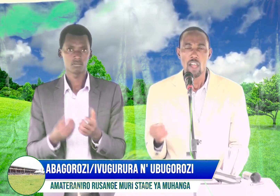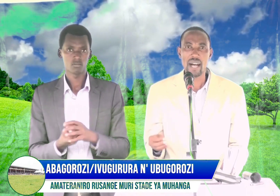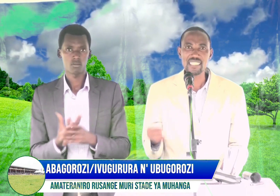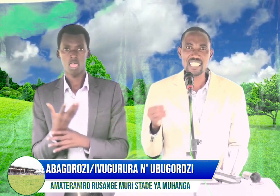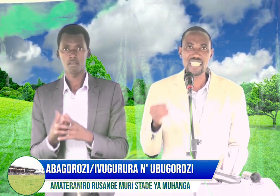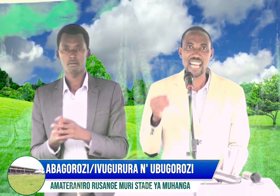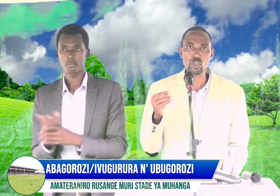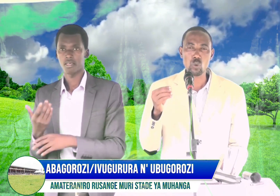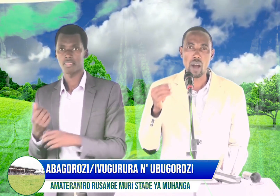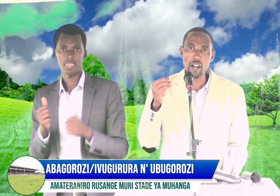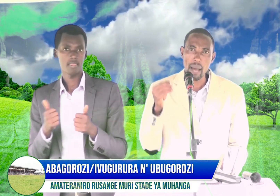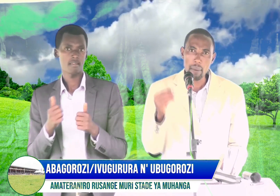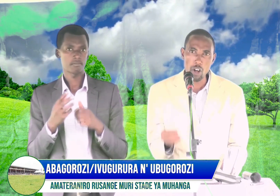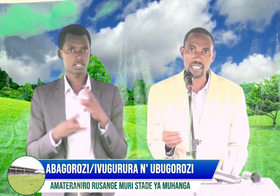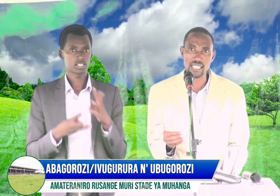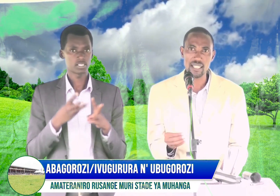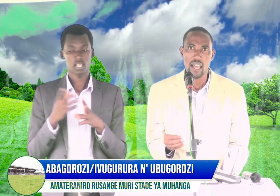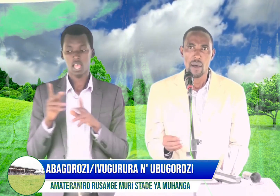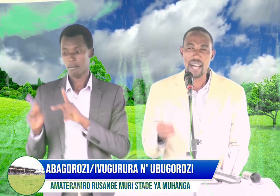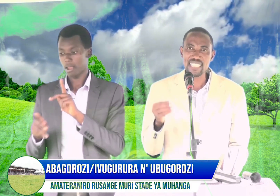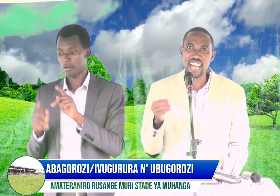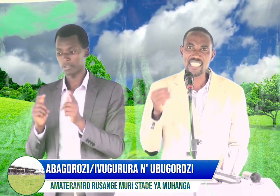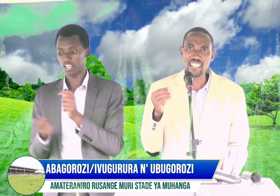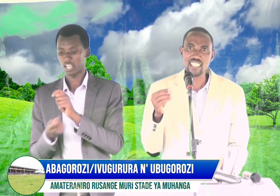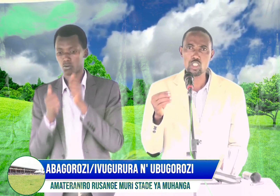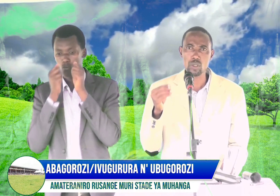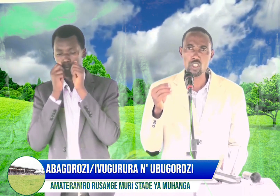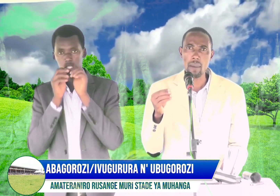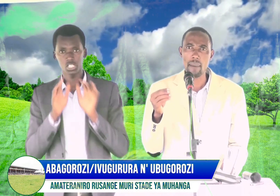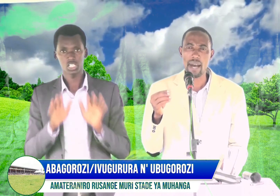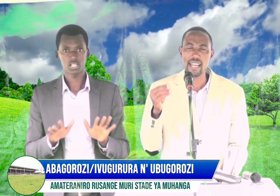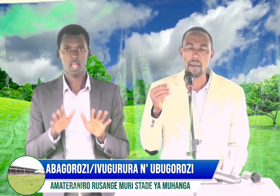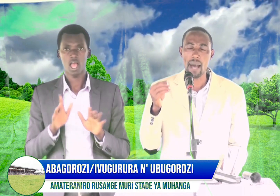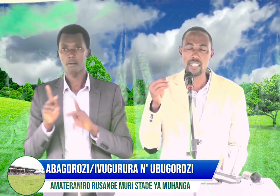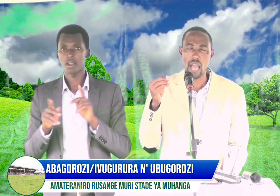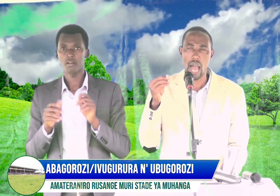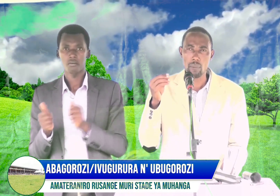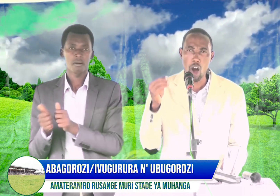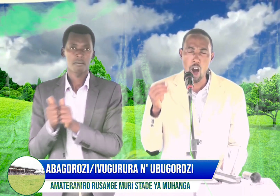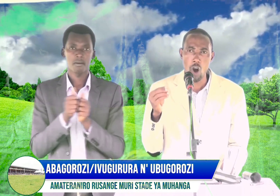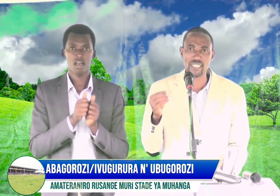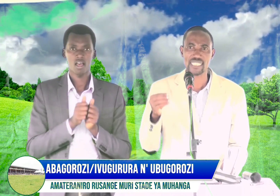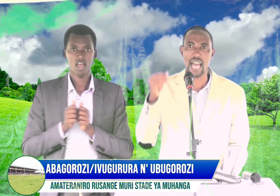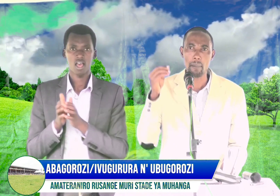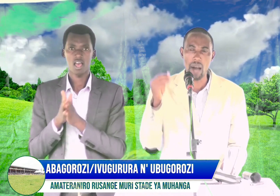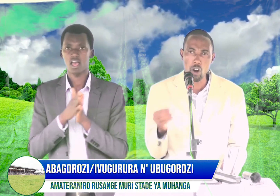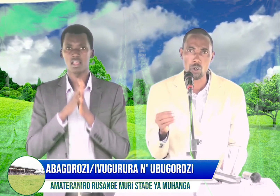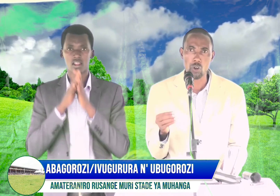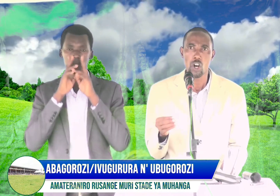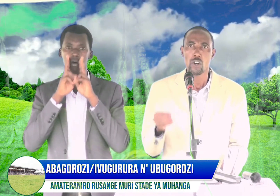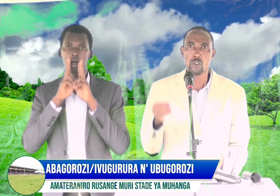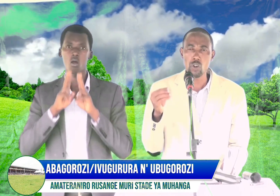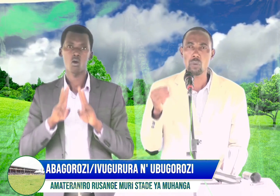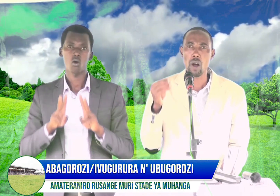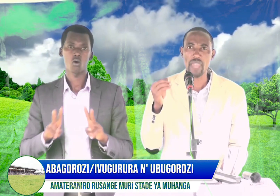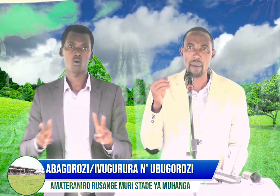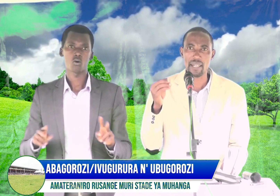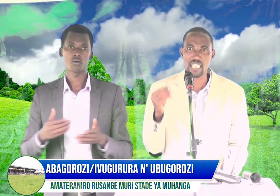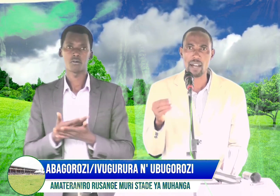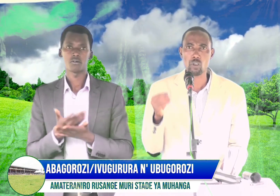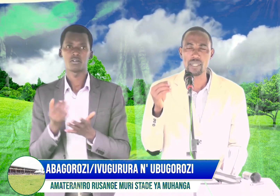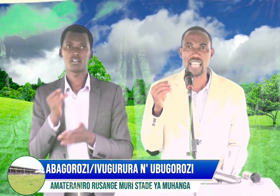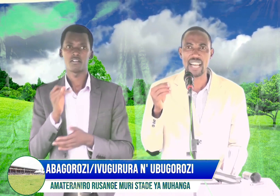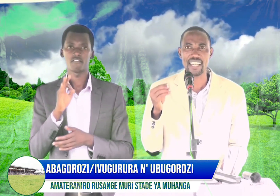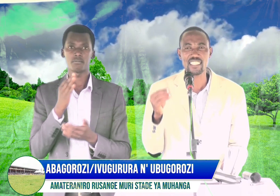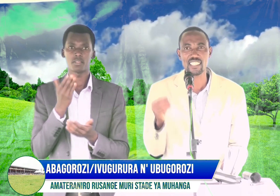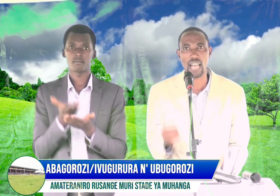isumugisha bazisanzurwaho na bose bazashakisha uburyo babana n'abandi bose amahoro nubwo